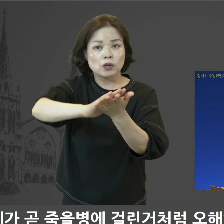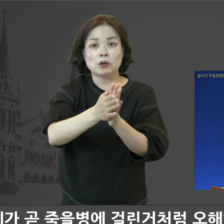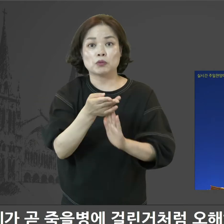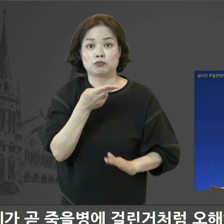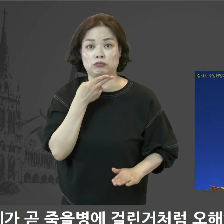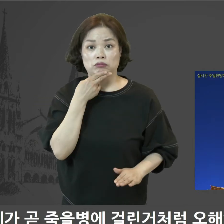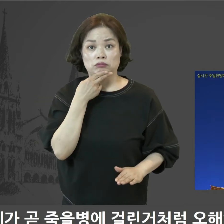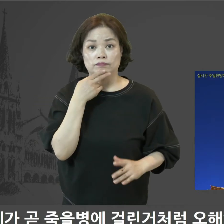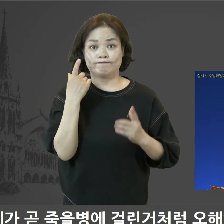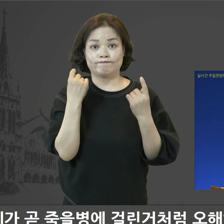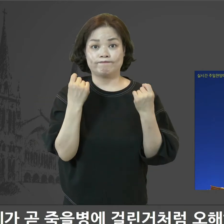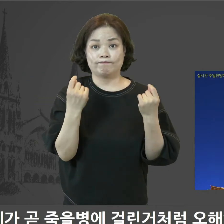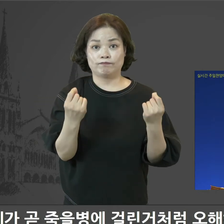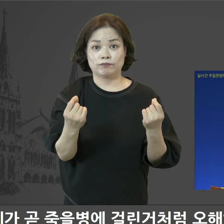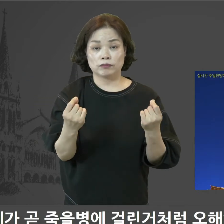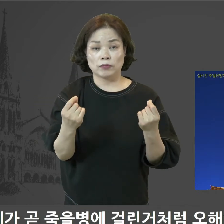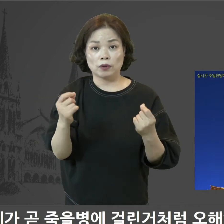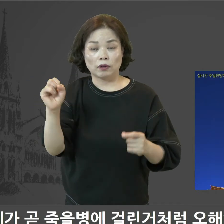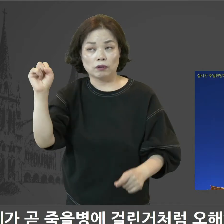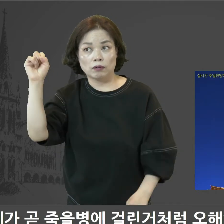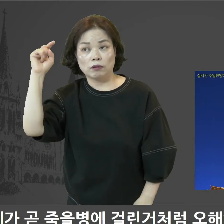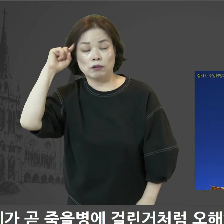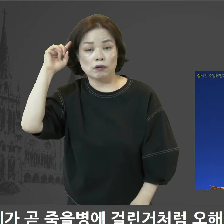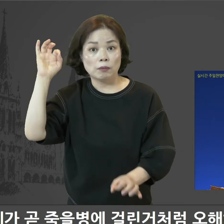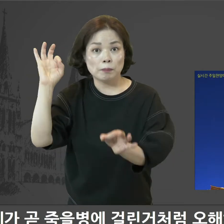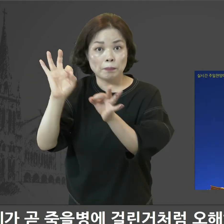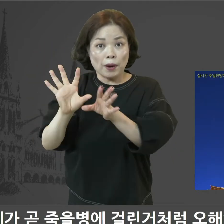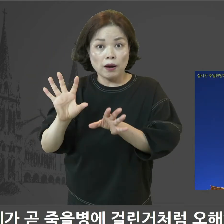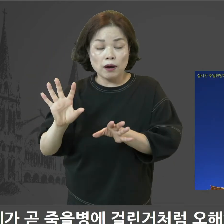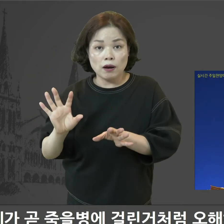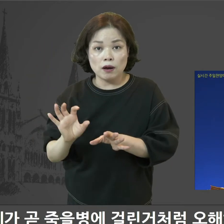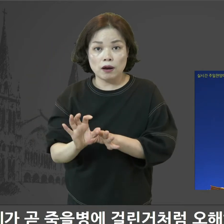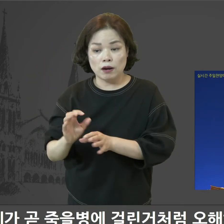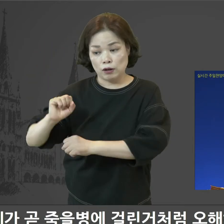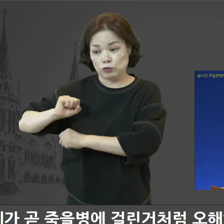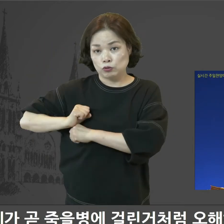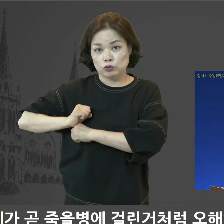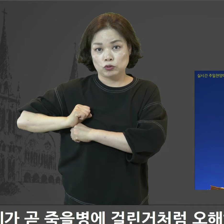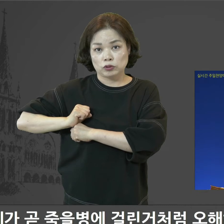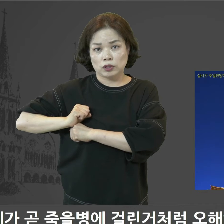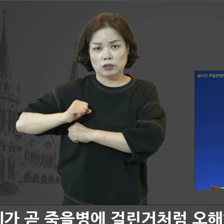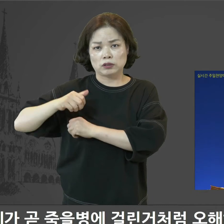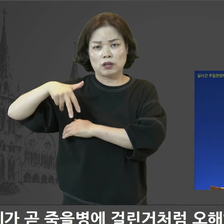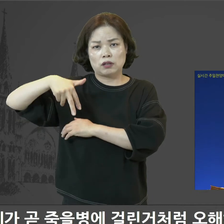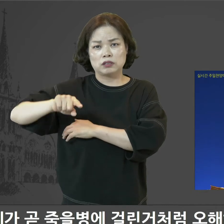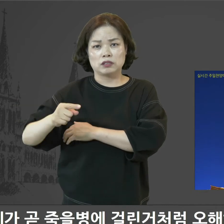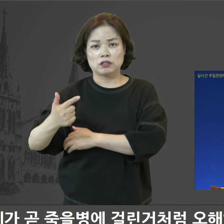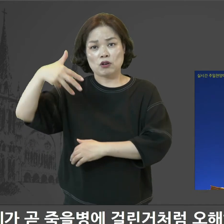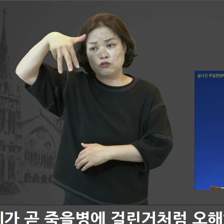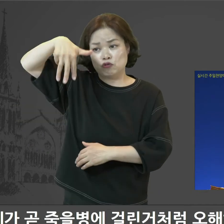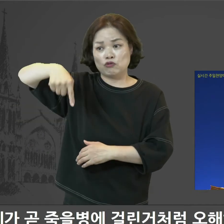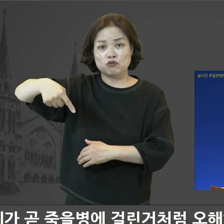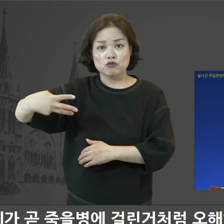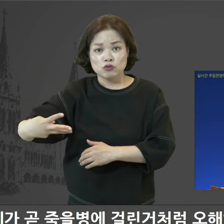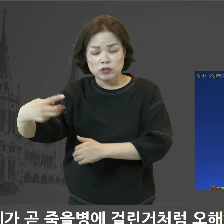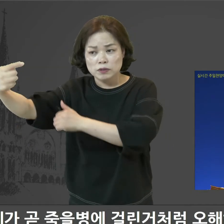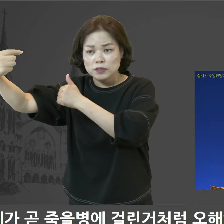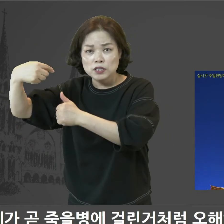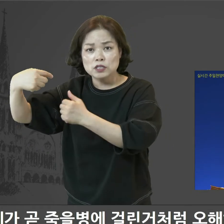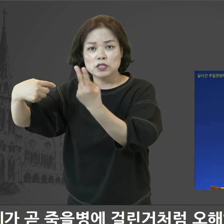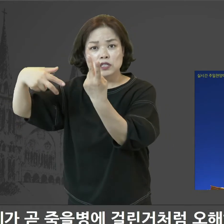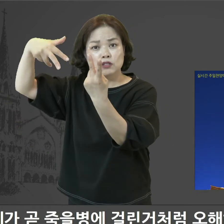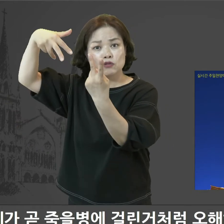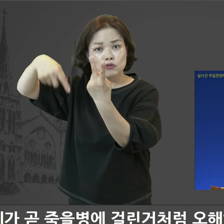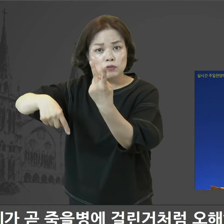않았죠. 그러다가 갑자기 생각지도 않은 부대에서의 전출 명령이 나왔습니다. 2주